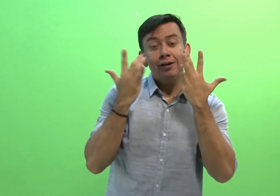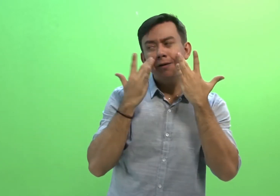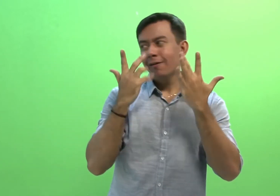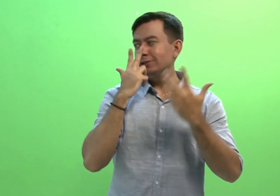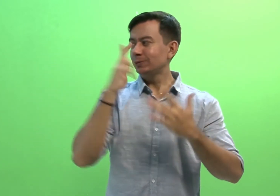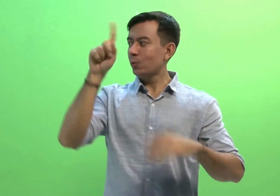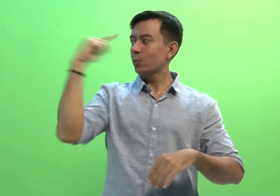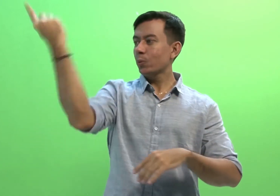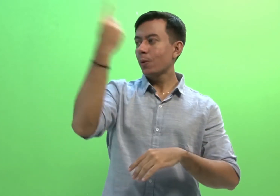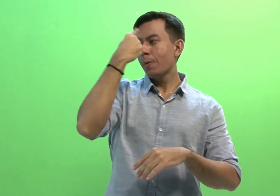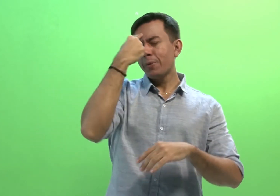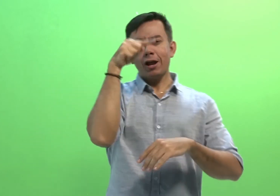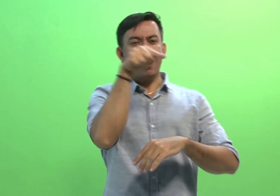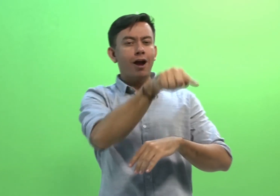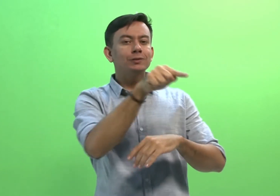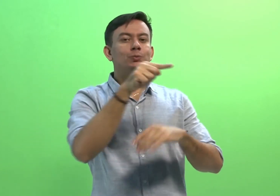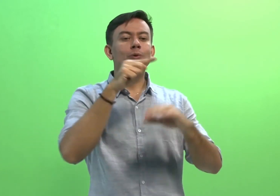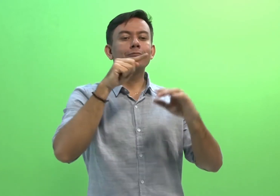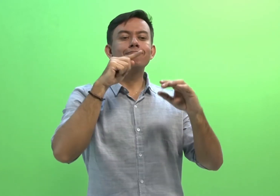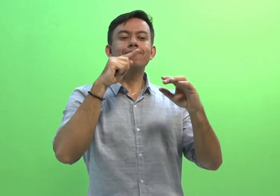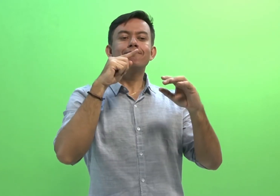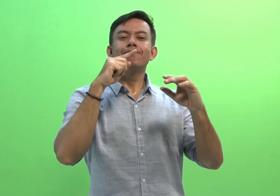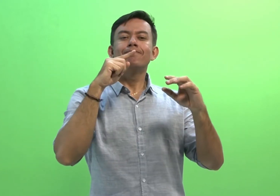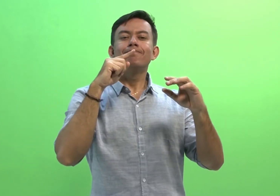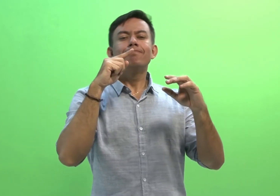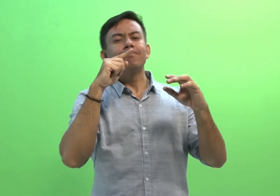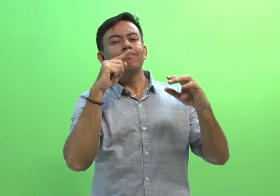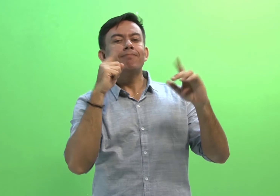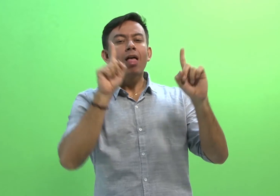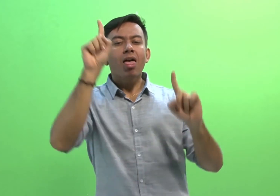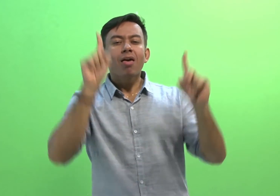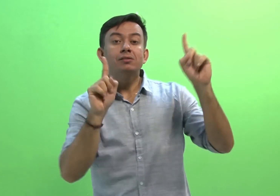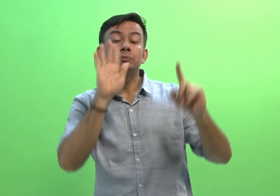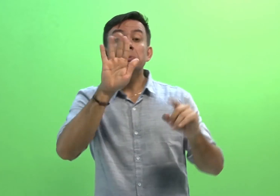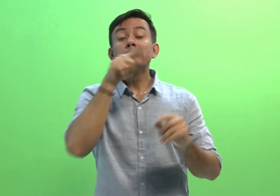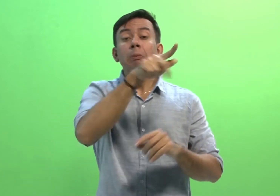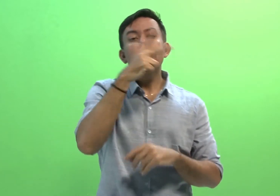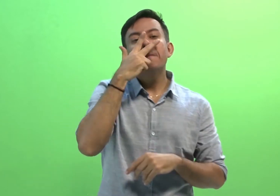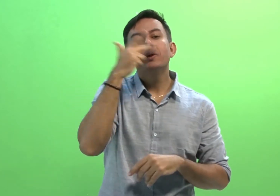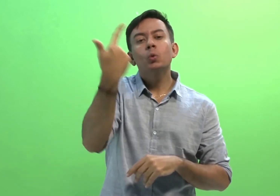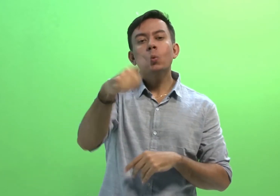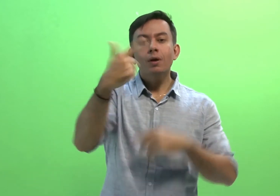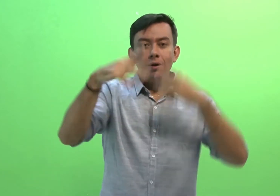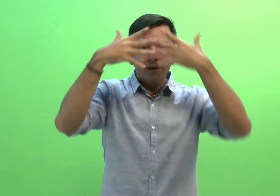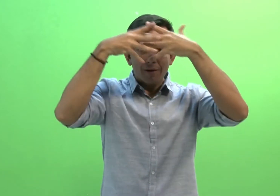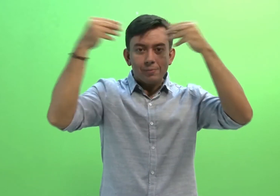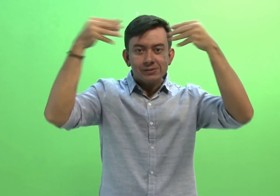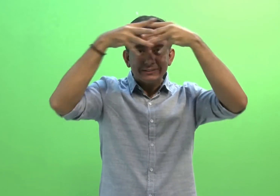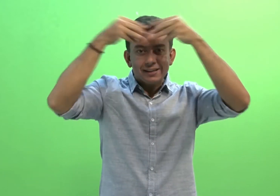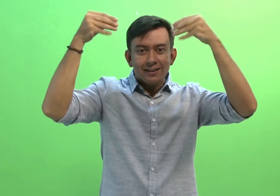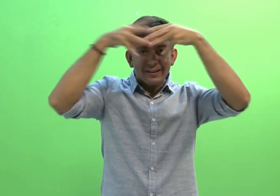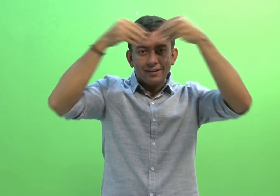gestos, como se fosse algo teatral. É como se não tivesse